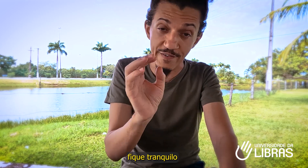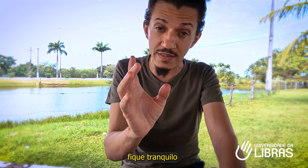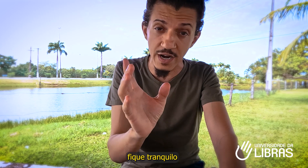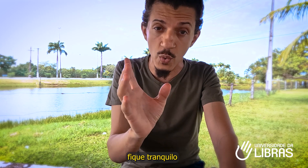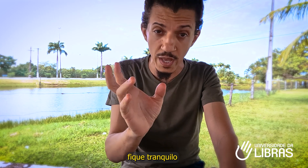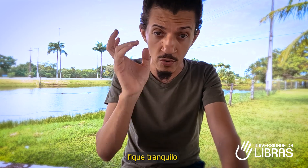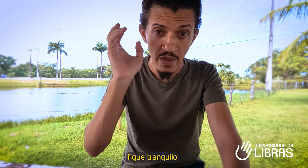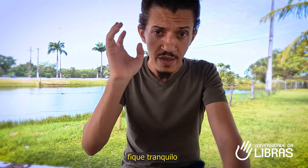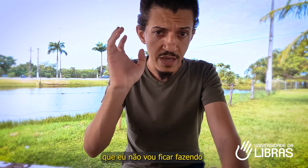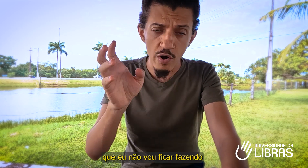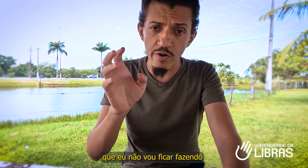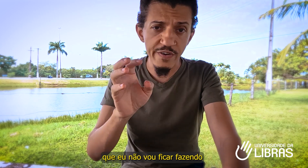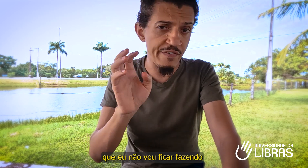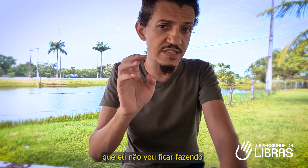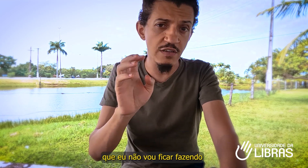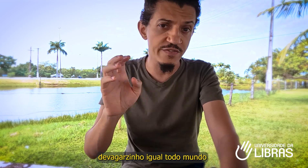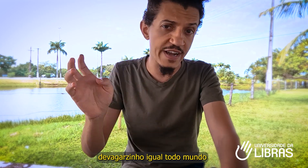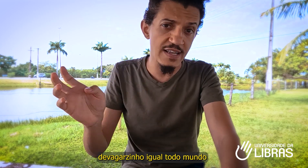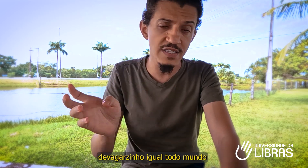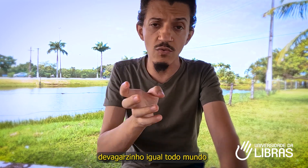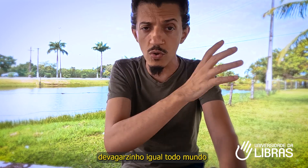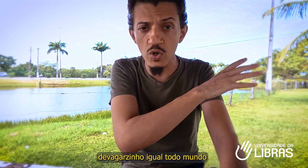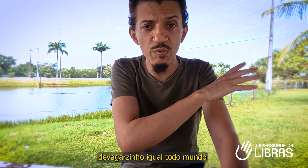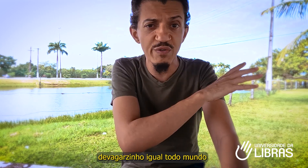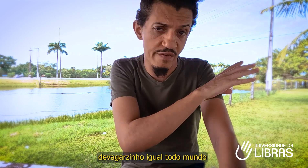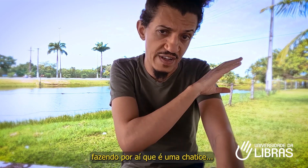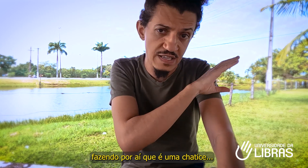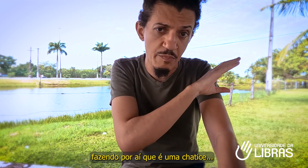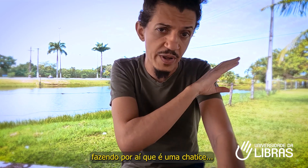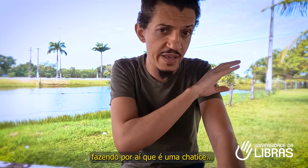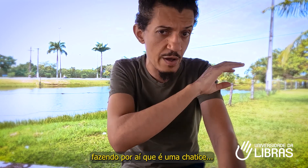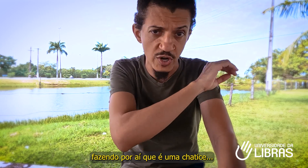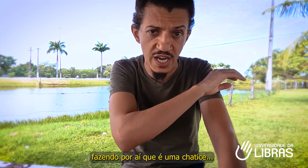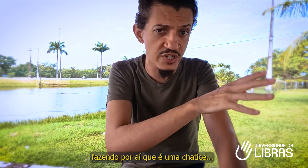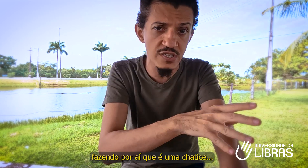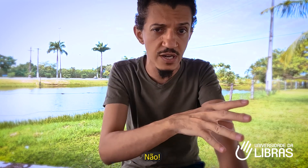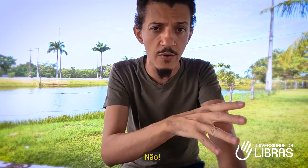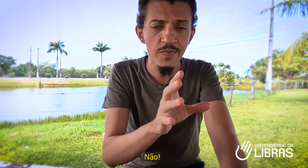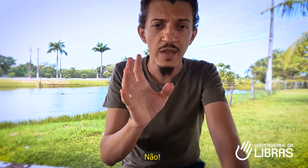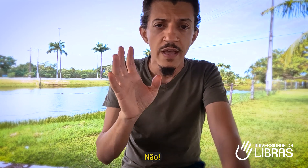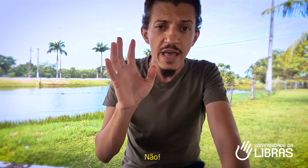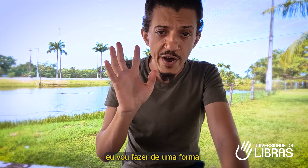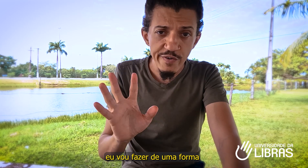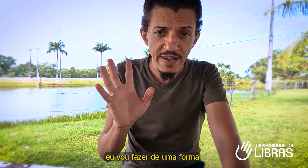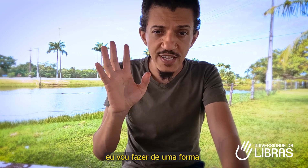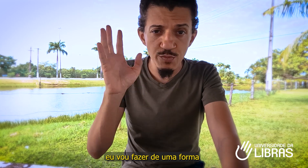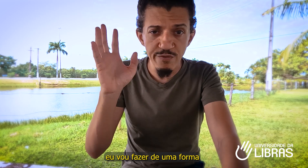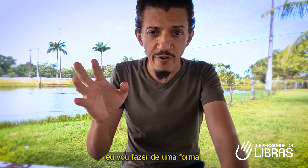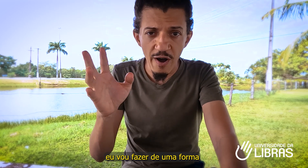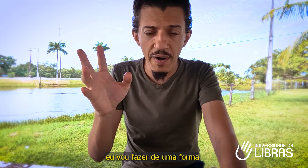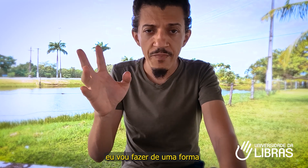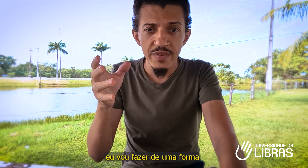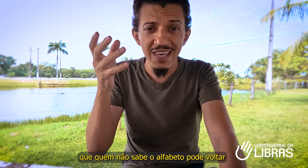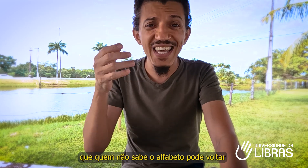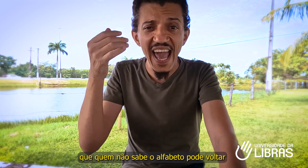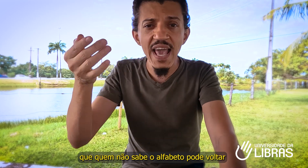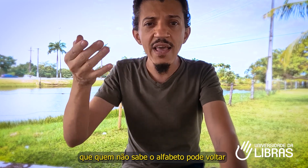fique tranquilo, que eu não vou ficar fazendo devagarzinho igual todo mundo fica fazendo por aí, que é uma chatice não. Eu vou fazer de uma forma que quem